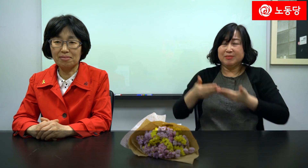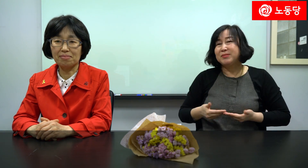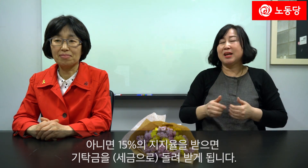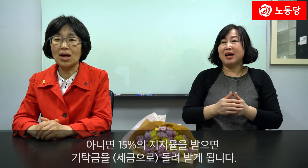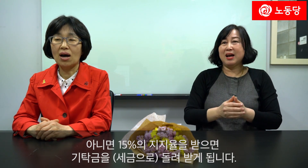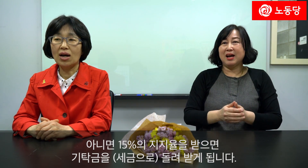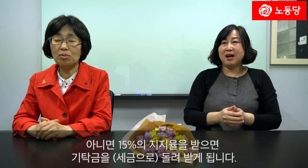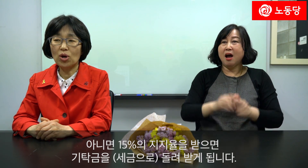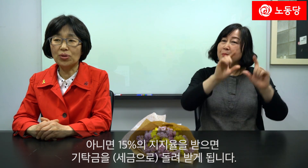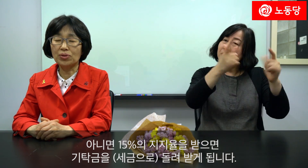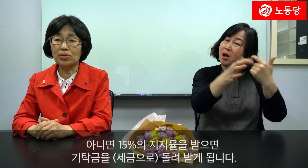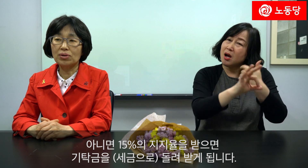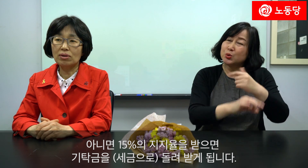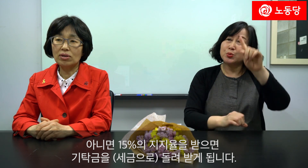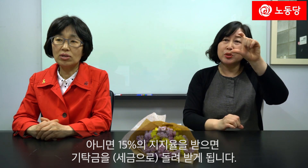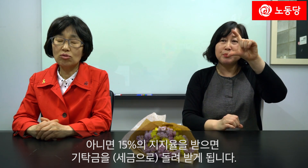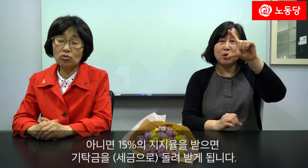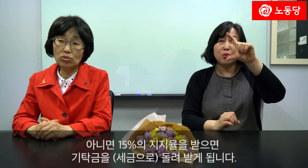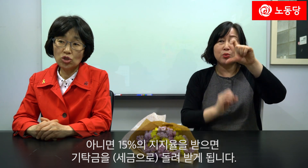네. 아니면